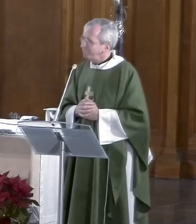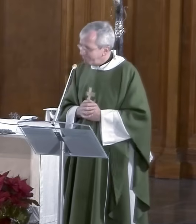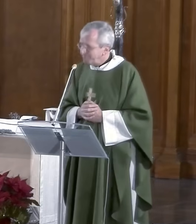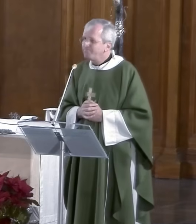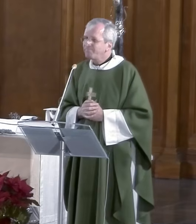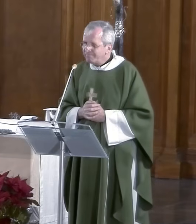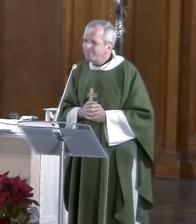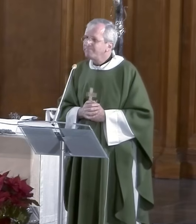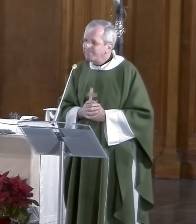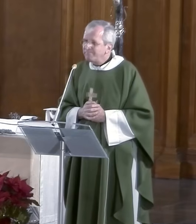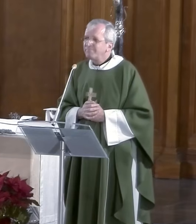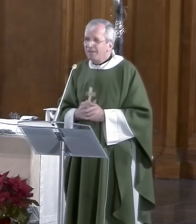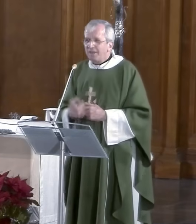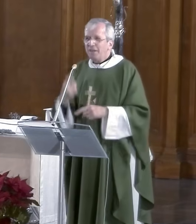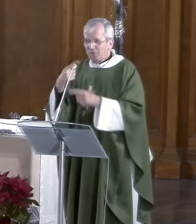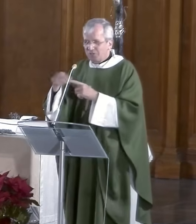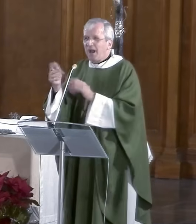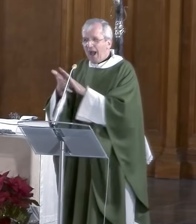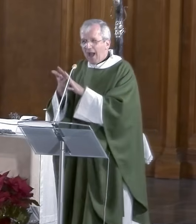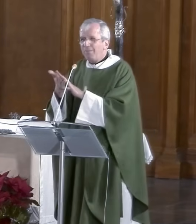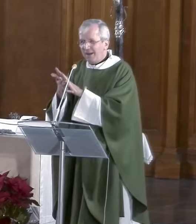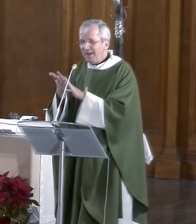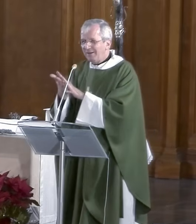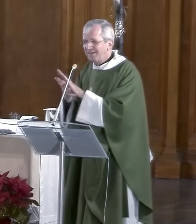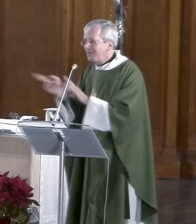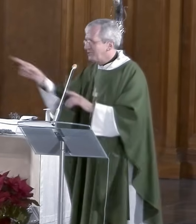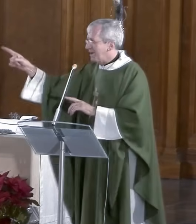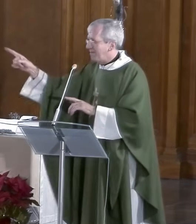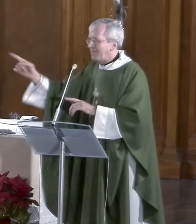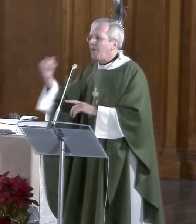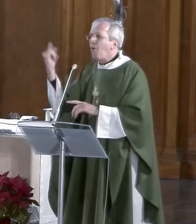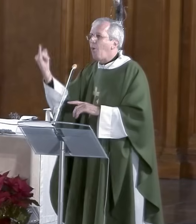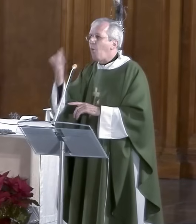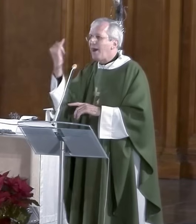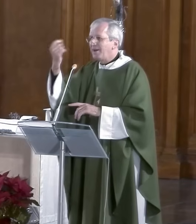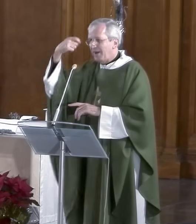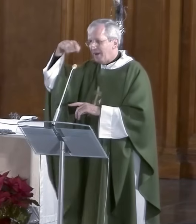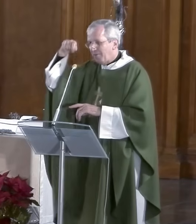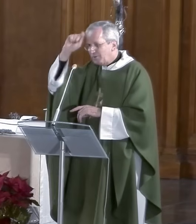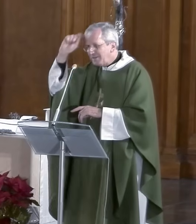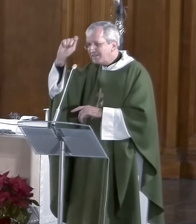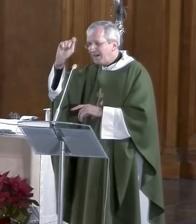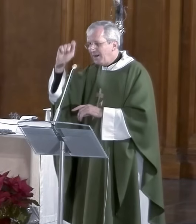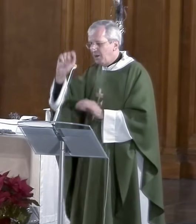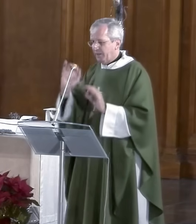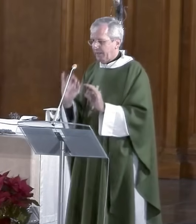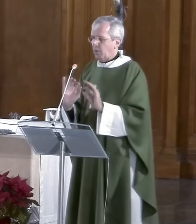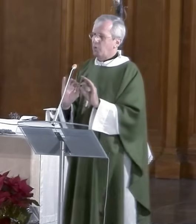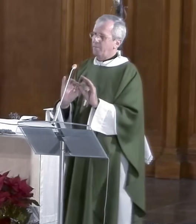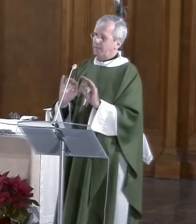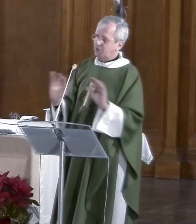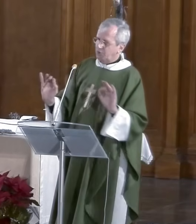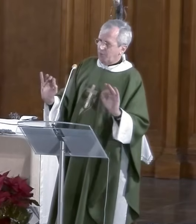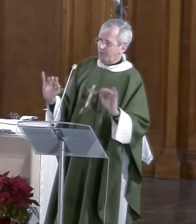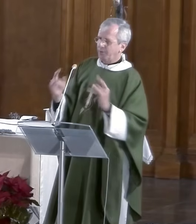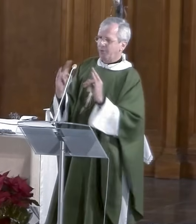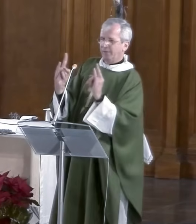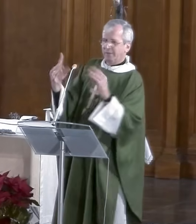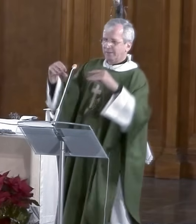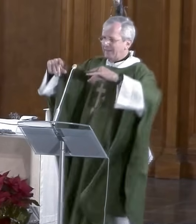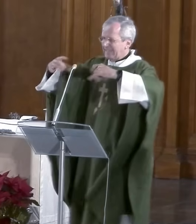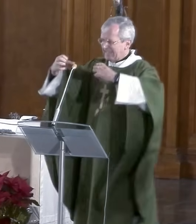gula. Y nos habla de Juan el Bautista, que era un hombre